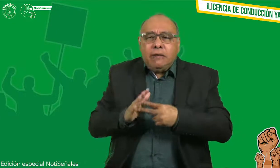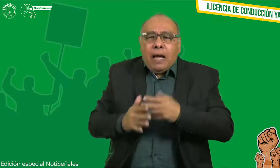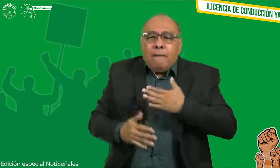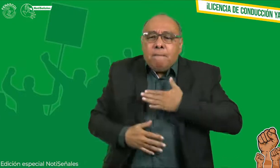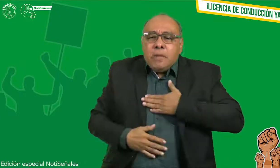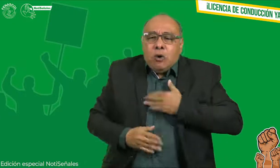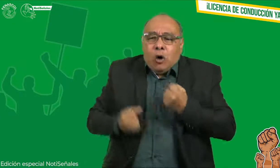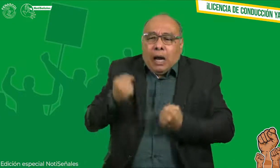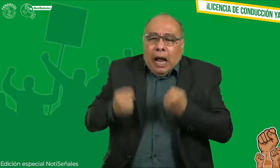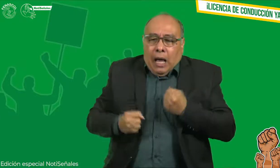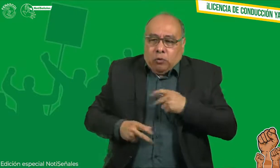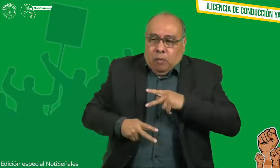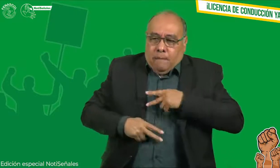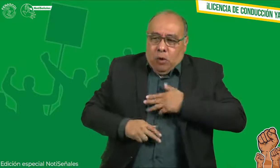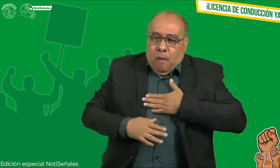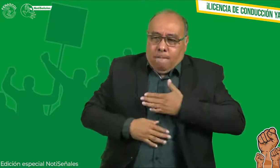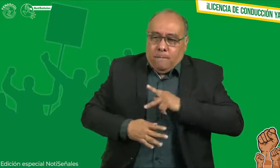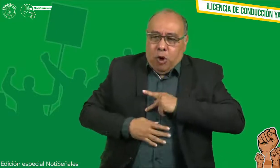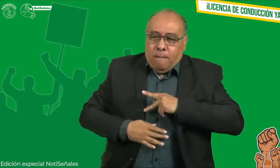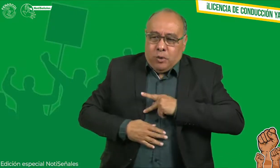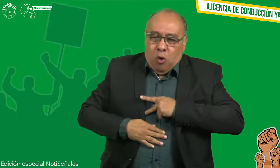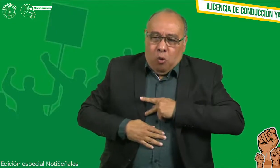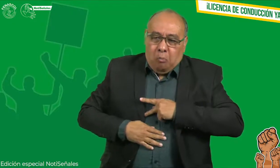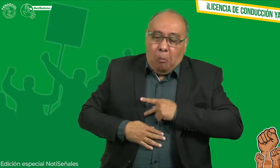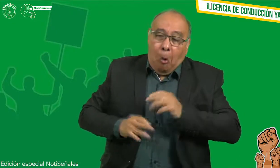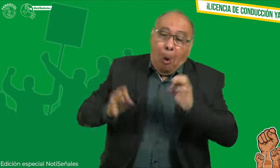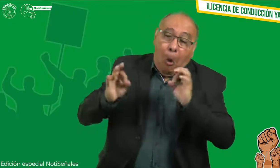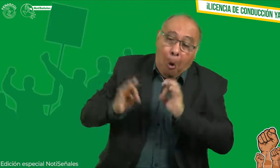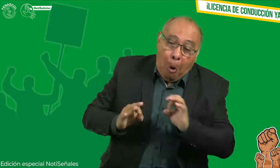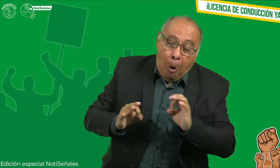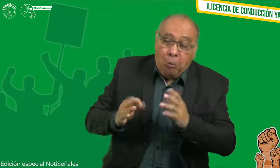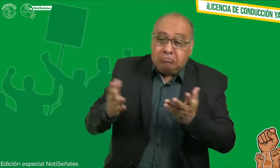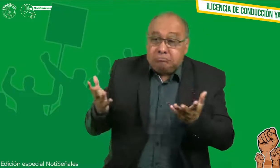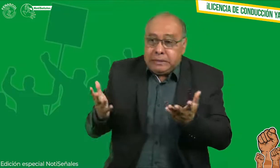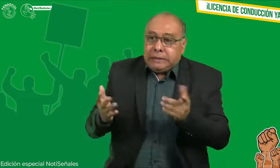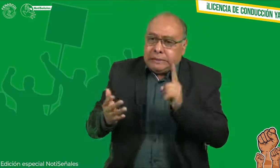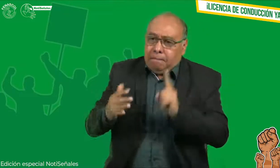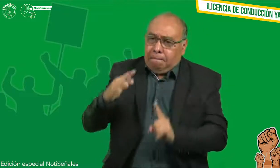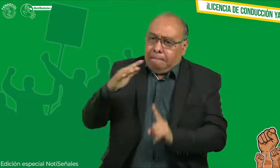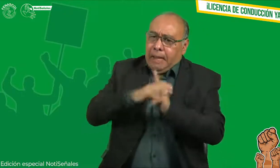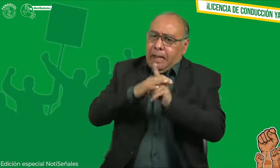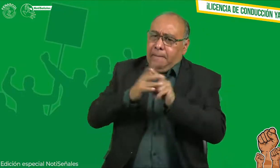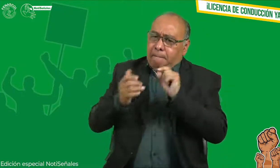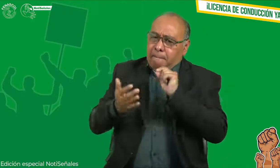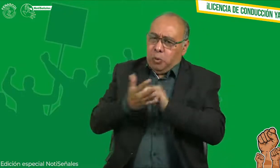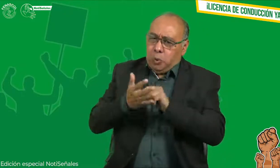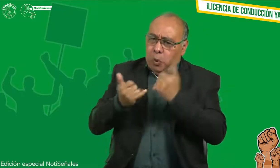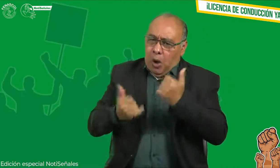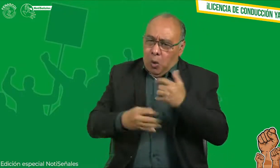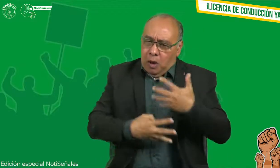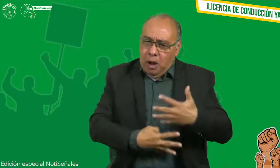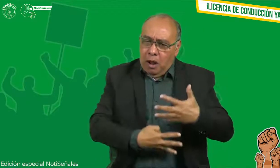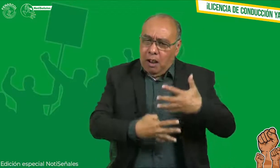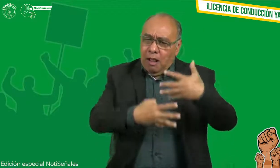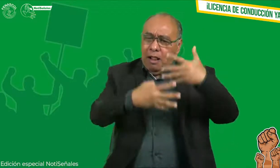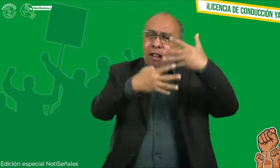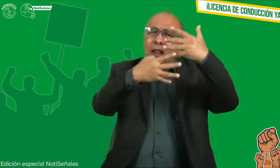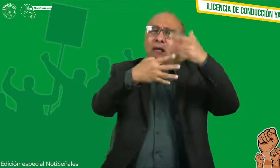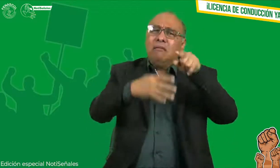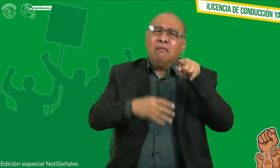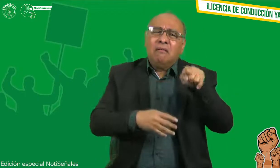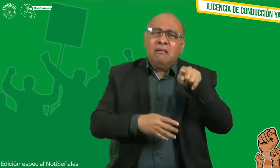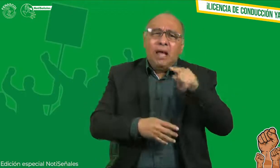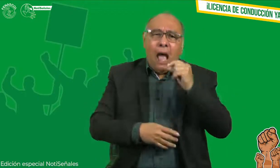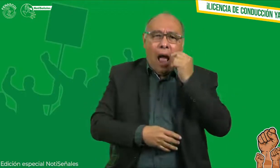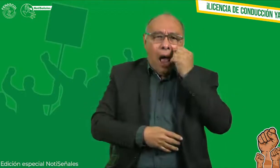contentos, por fin logramos tener la licencia de transporte particular, privado. Está muy bien,